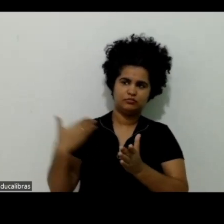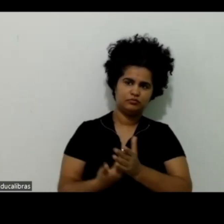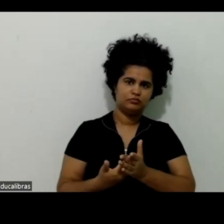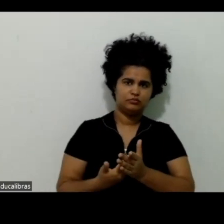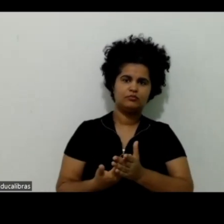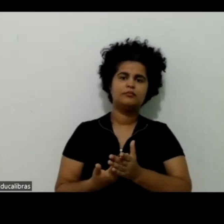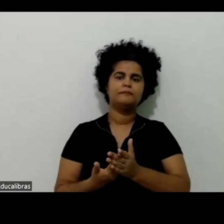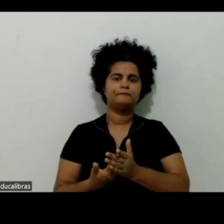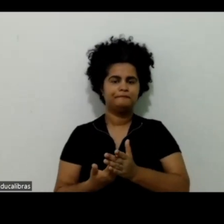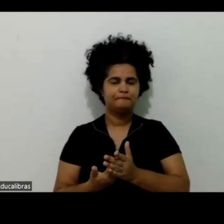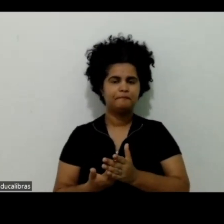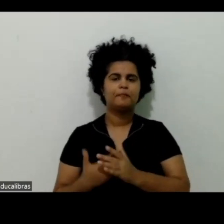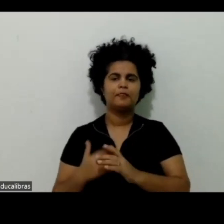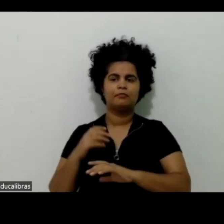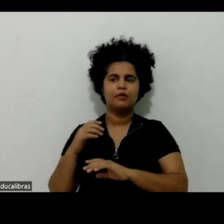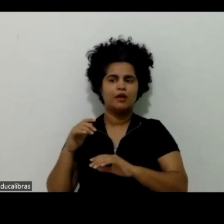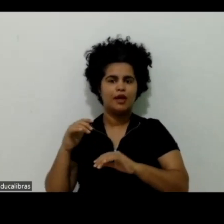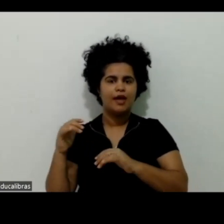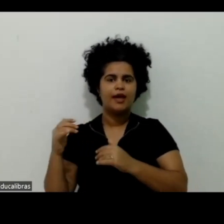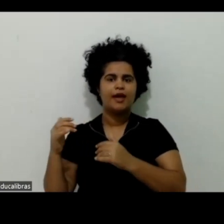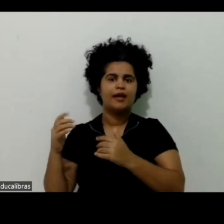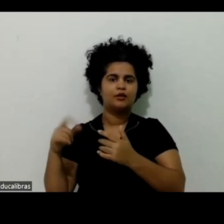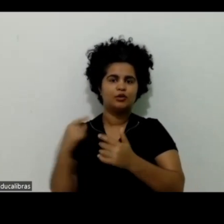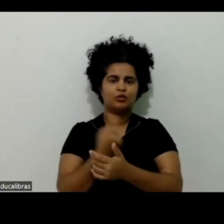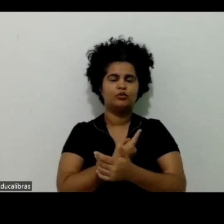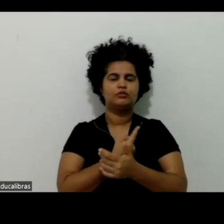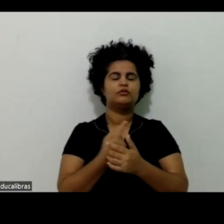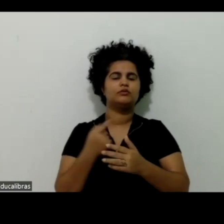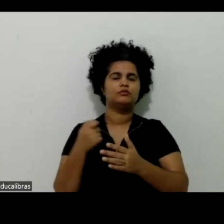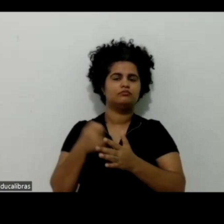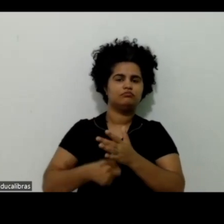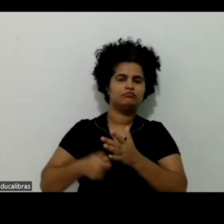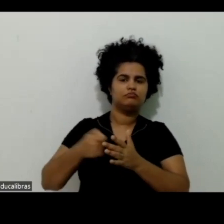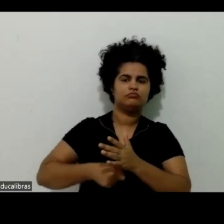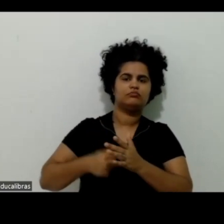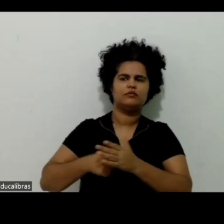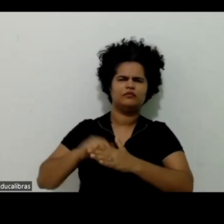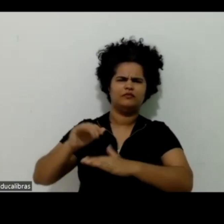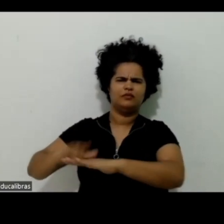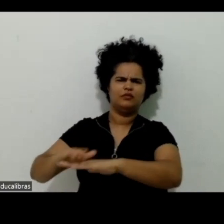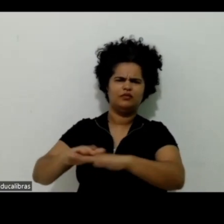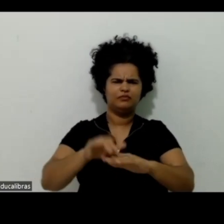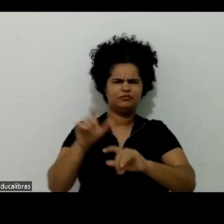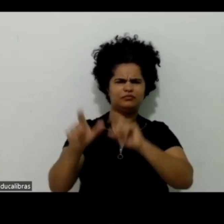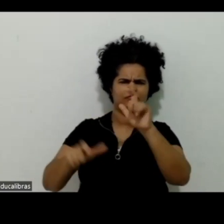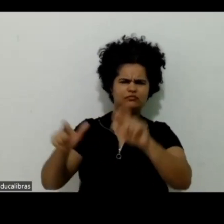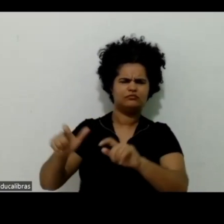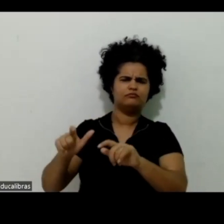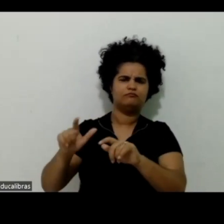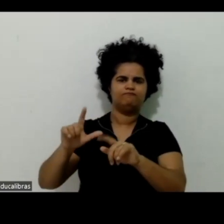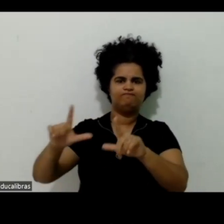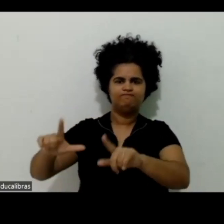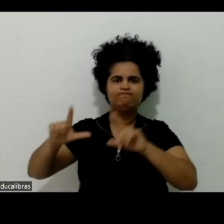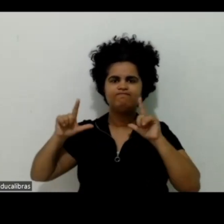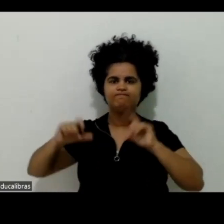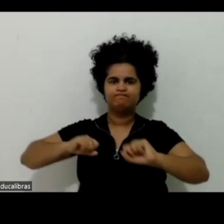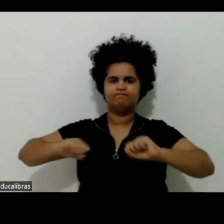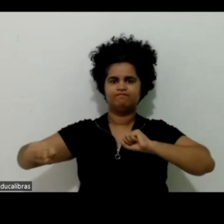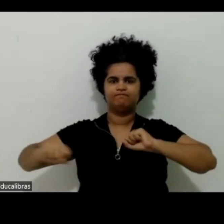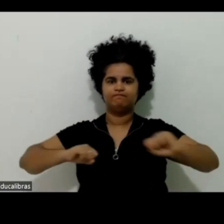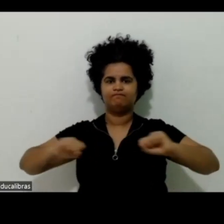Dona Ivone Lara, de Maria, de Lourdes Vale do Nascimento, né, que inclusive foi uma militante importantíssima,